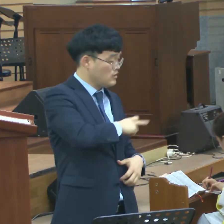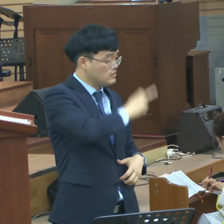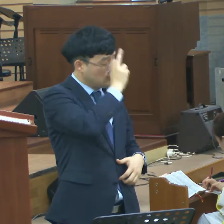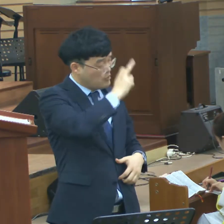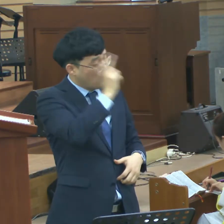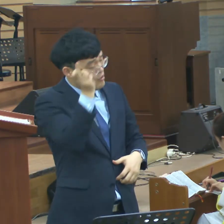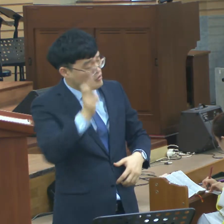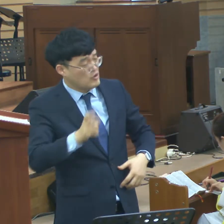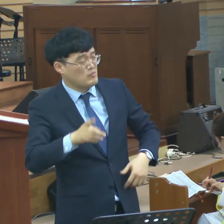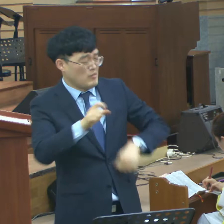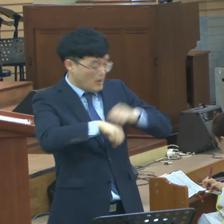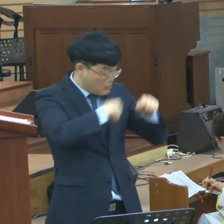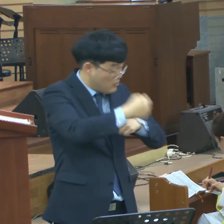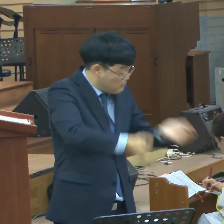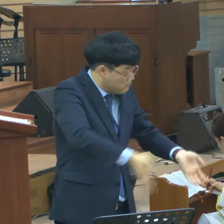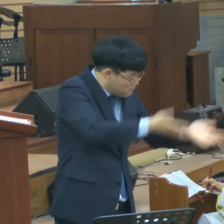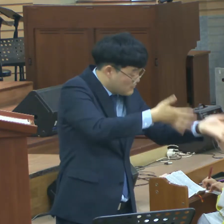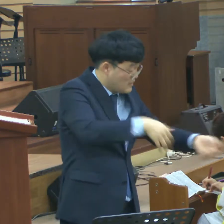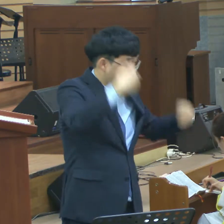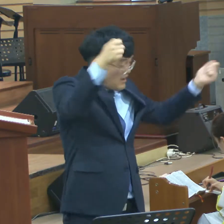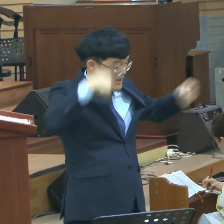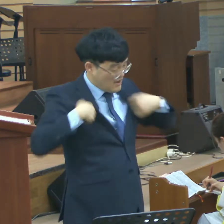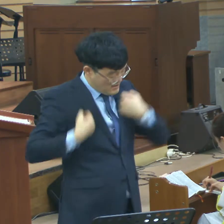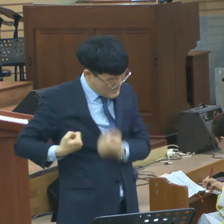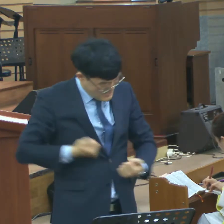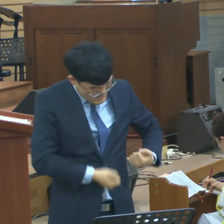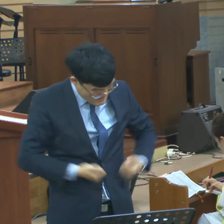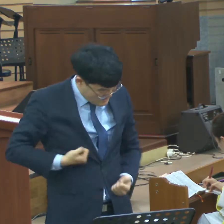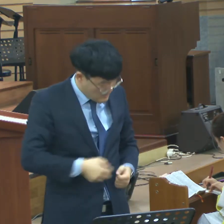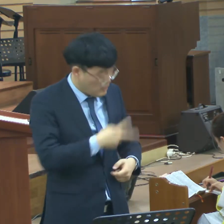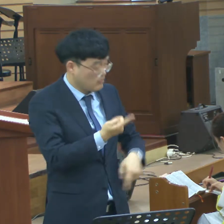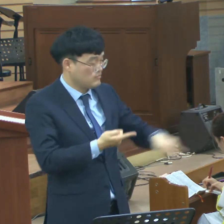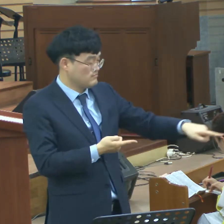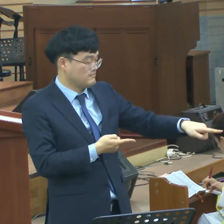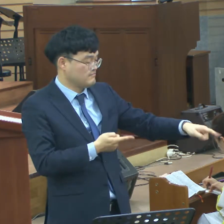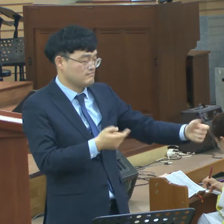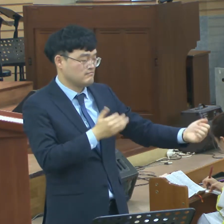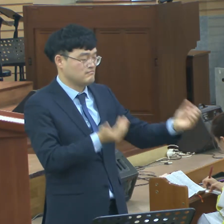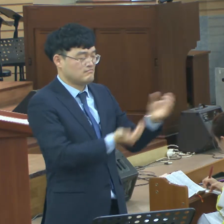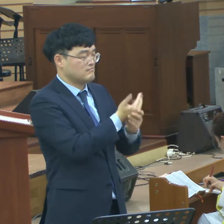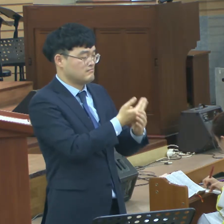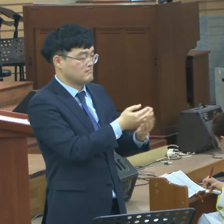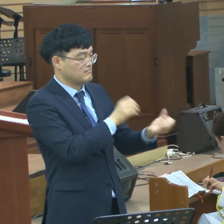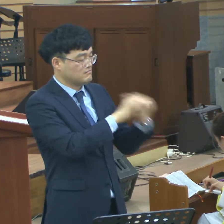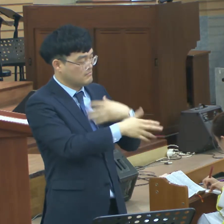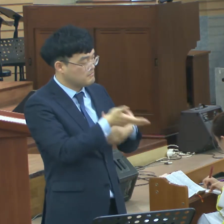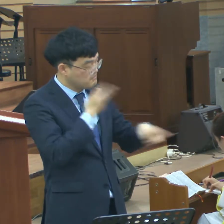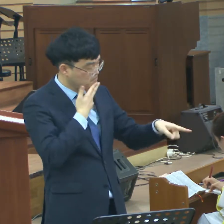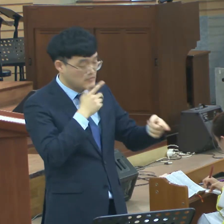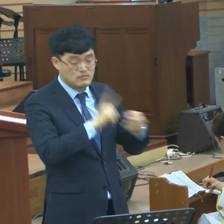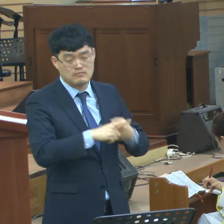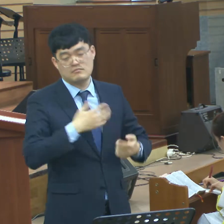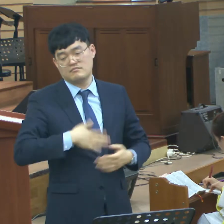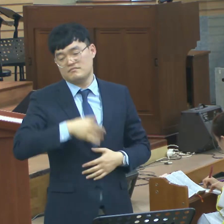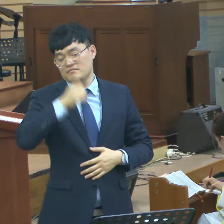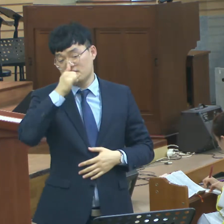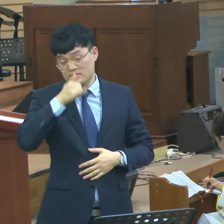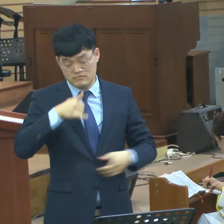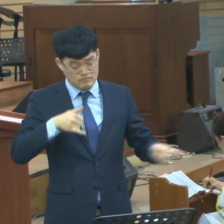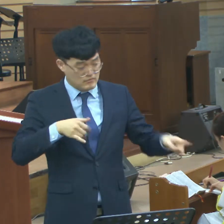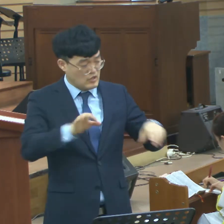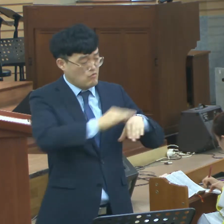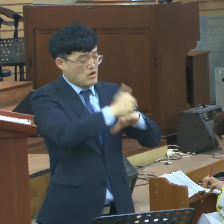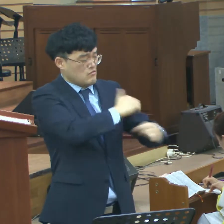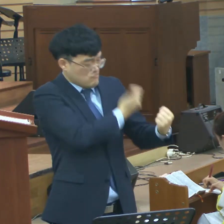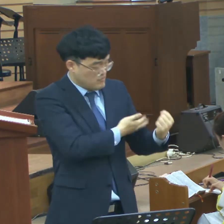하라 그래. 우상이기 때문에 그들은 아무것도 못할 걸 엘리야는 알았어요. 왕의 권세를 가지고 한다 하더라도 모든 백성이